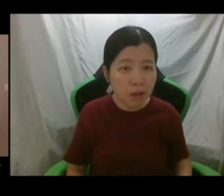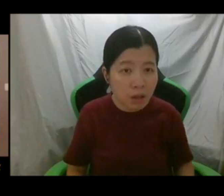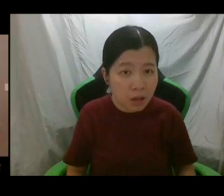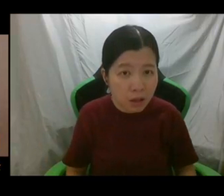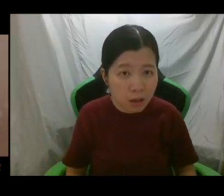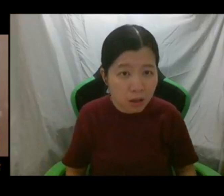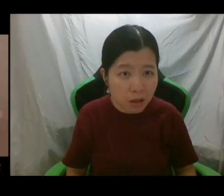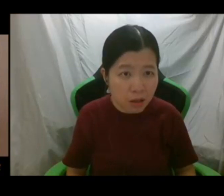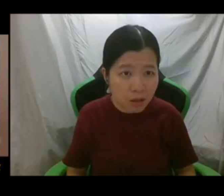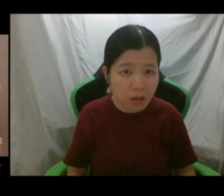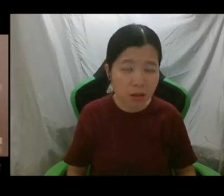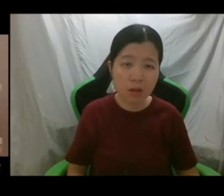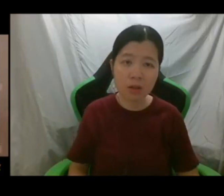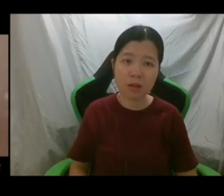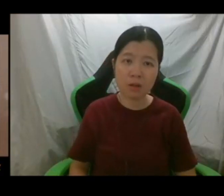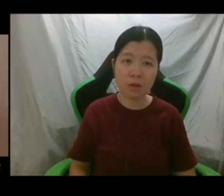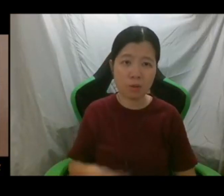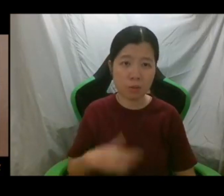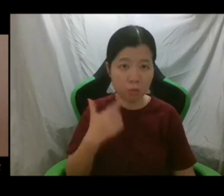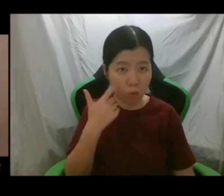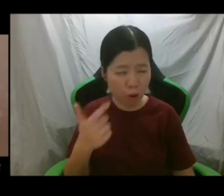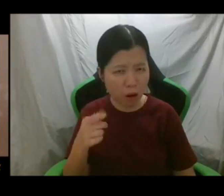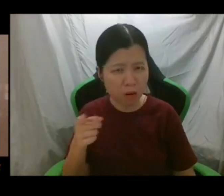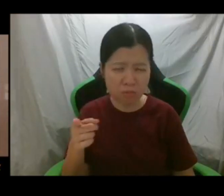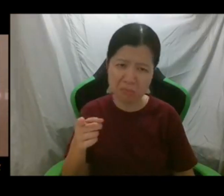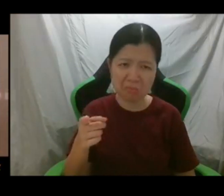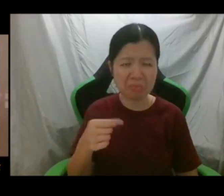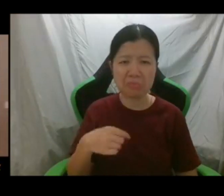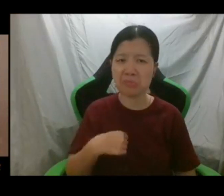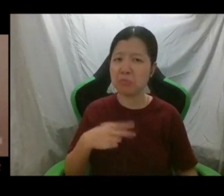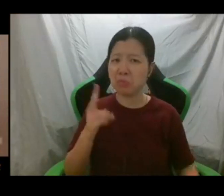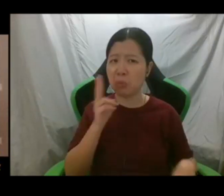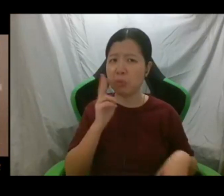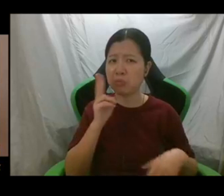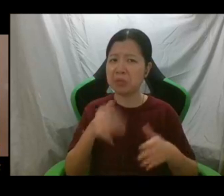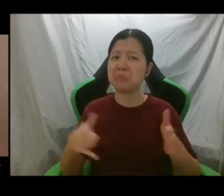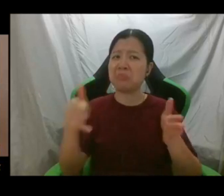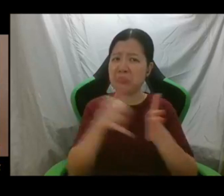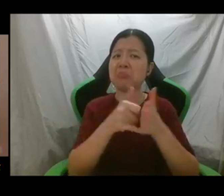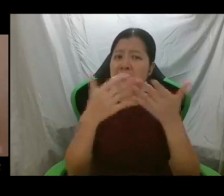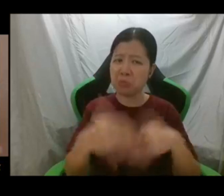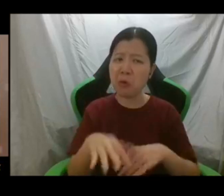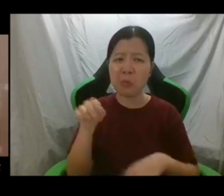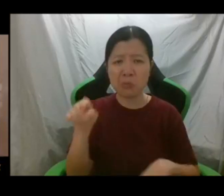哇！呢件交通工具我應該坐過㗎，乜嘢嚟嘅呢？